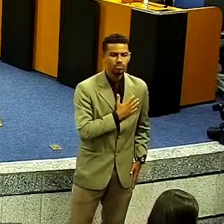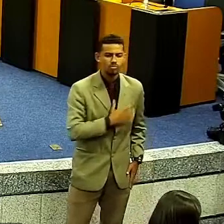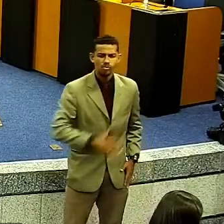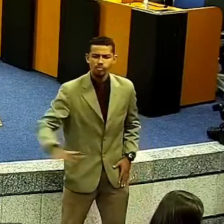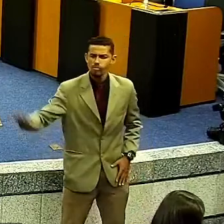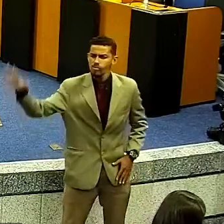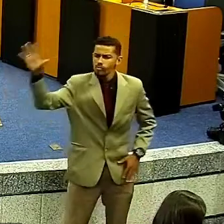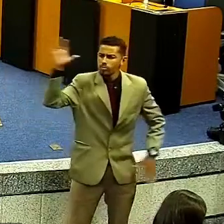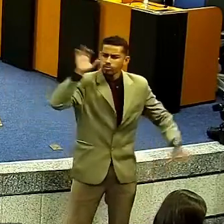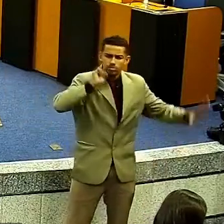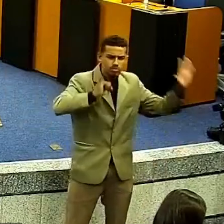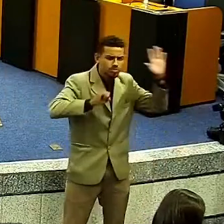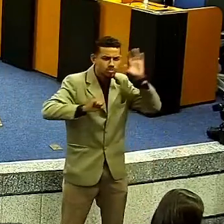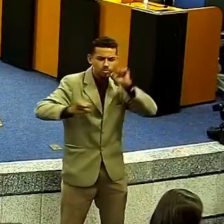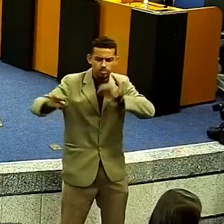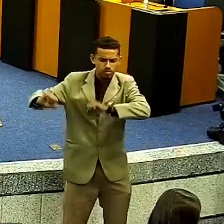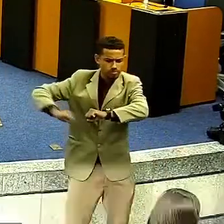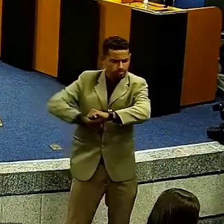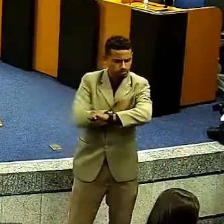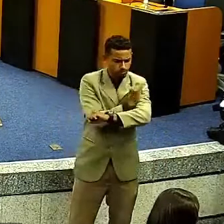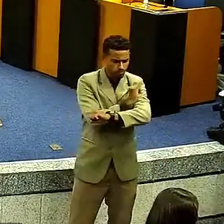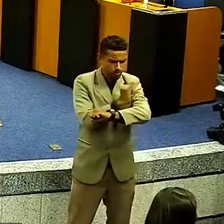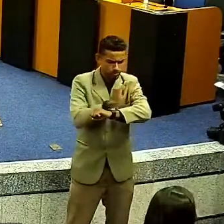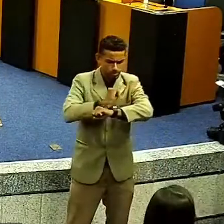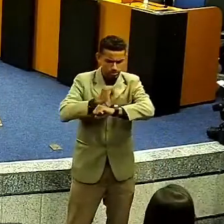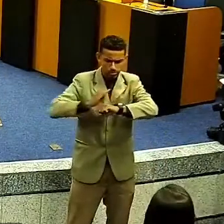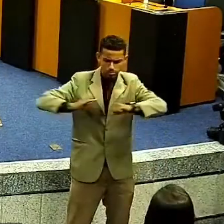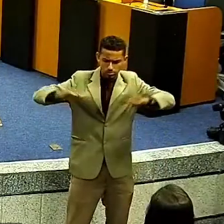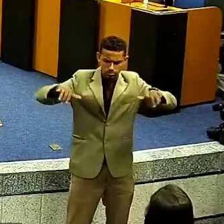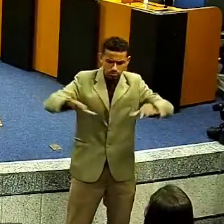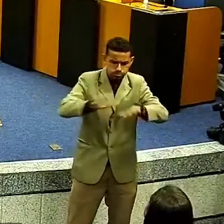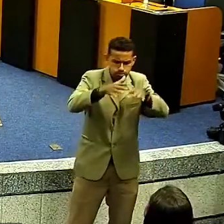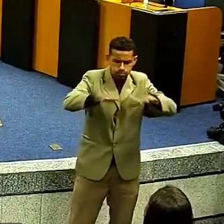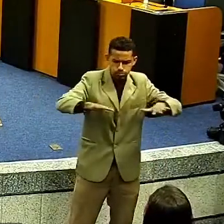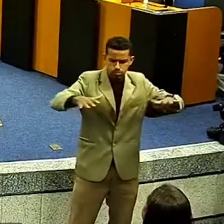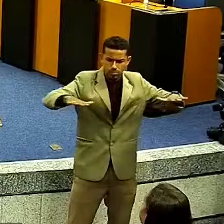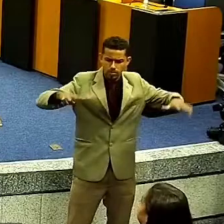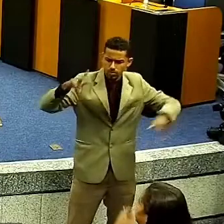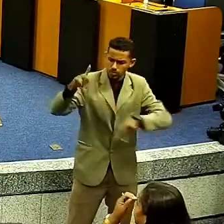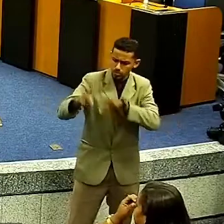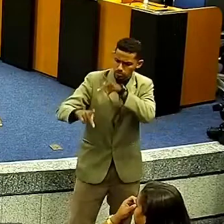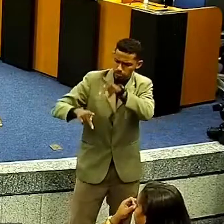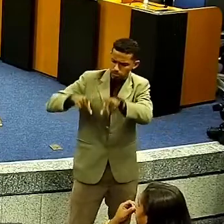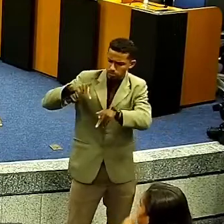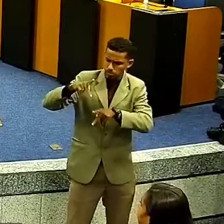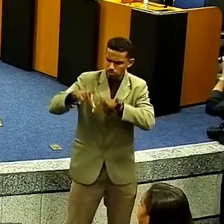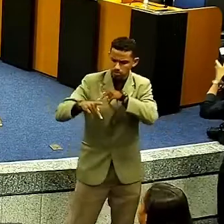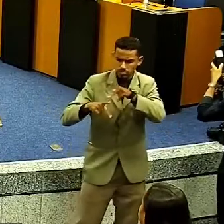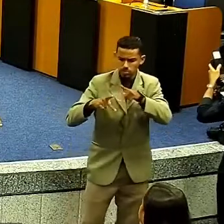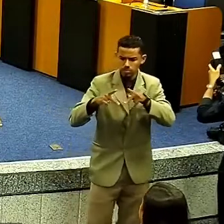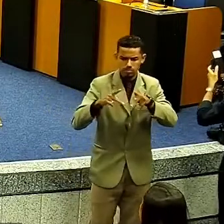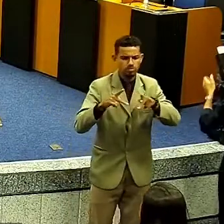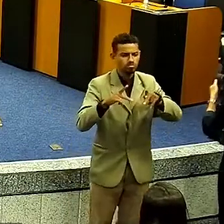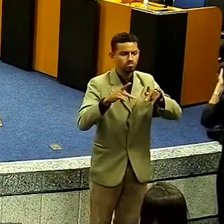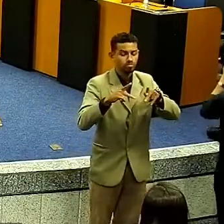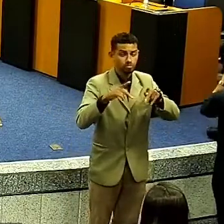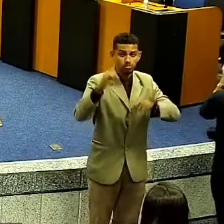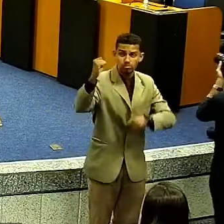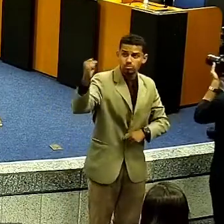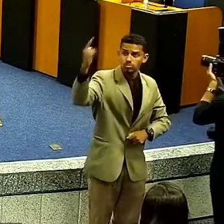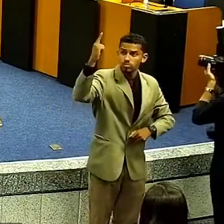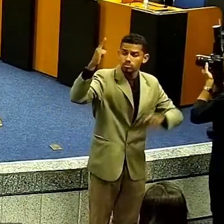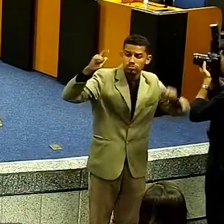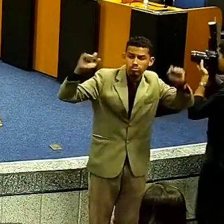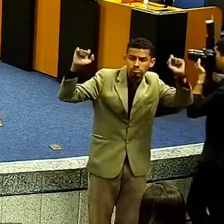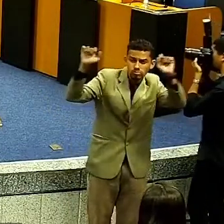Ouviram do pirangas margens plácidas de um povo herói obrado retumbante e